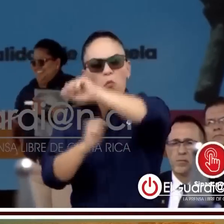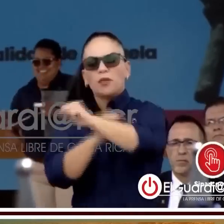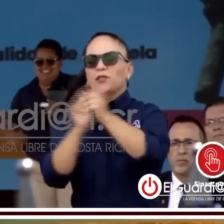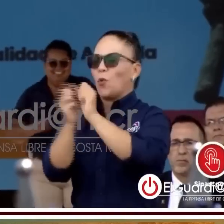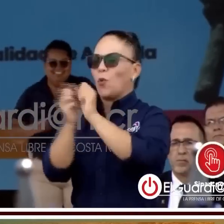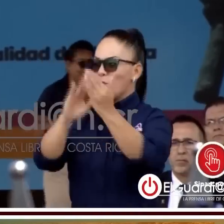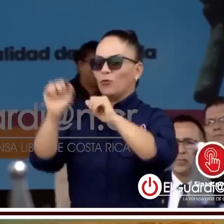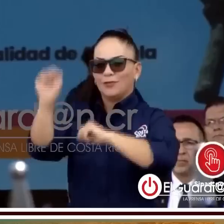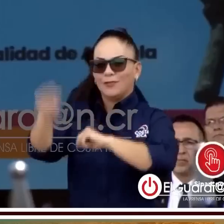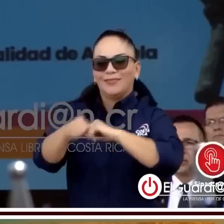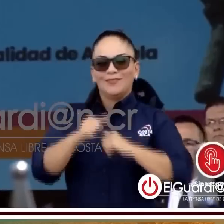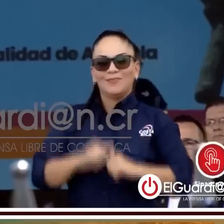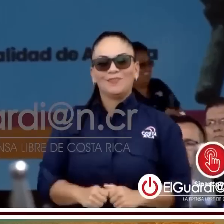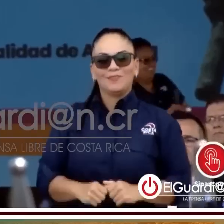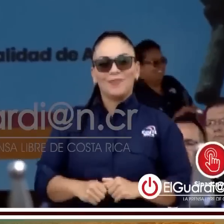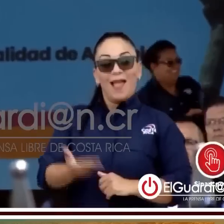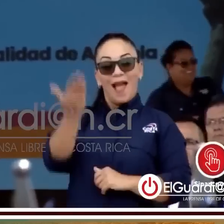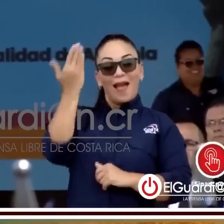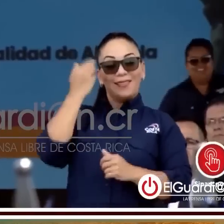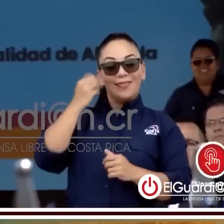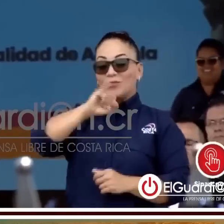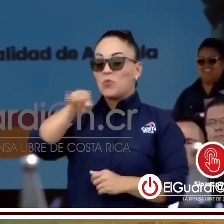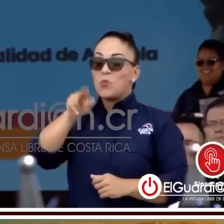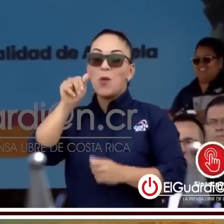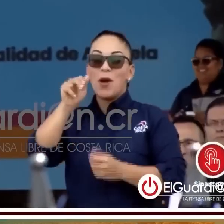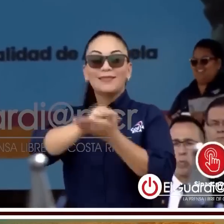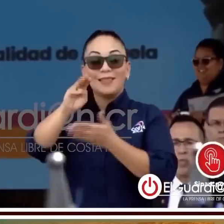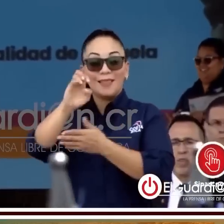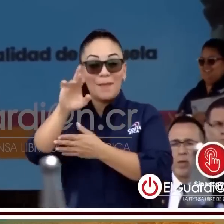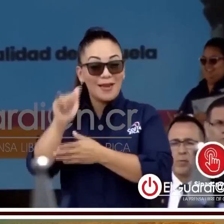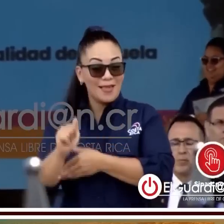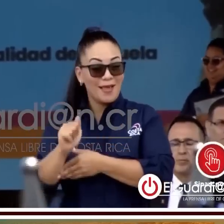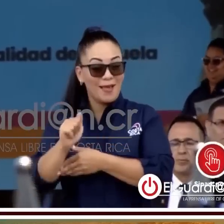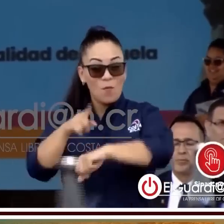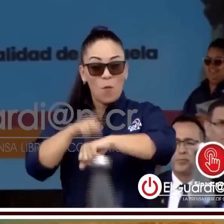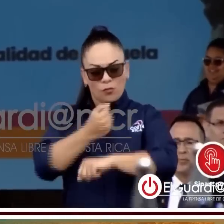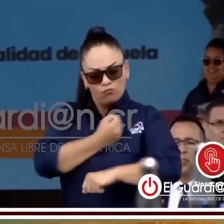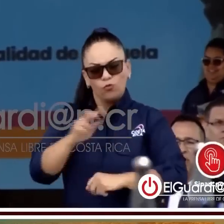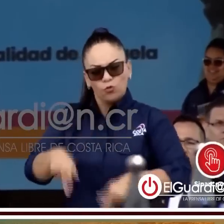El fuego que encendió Juan Santamaría en ese mesón